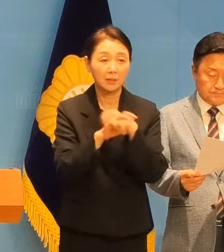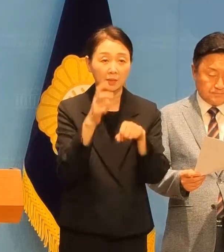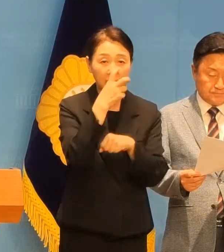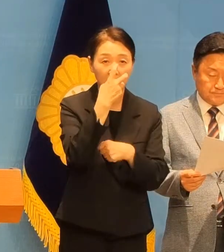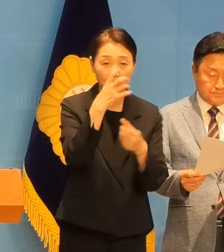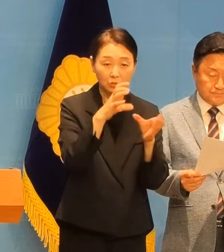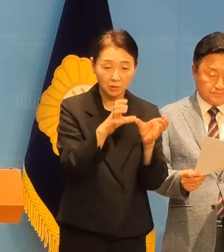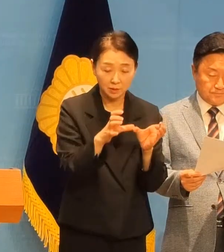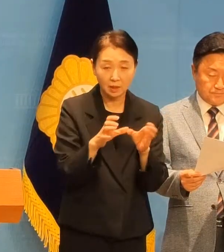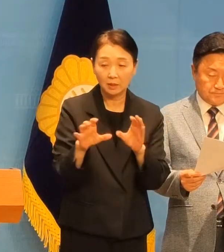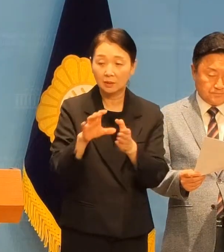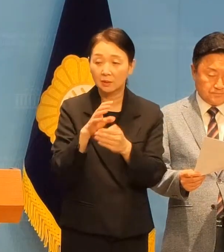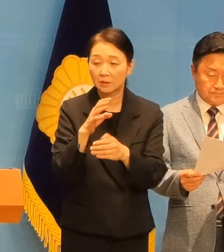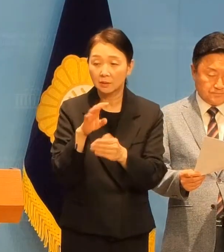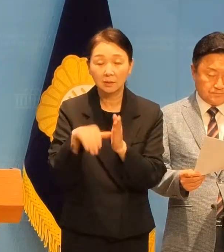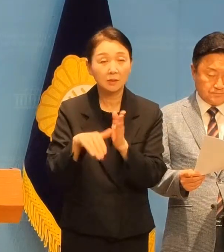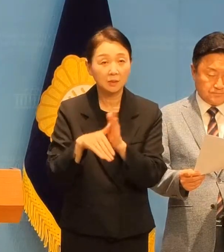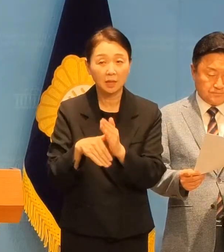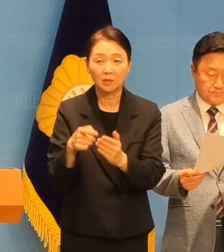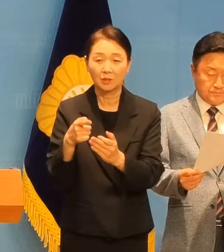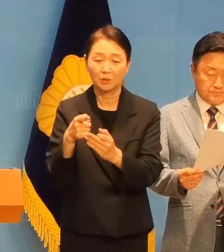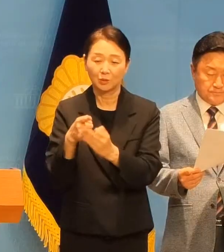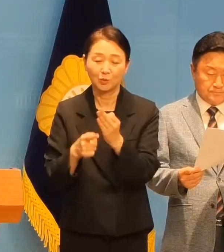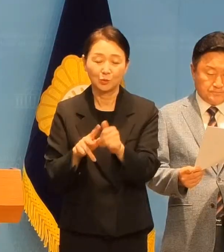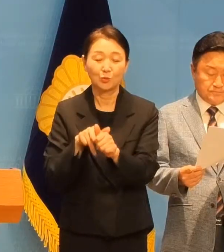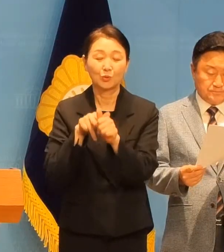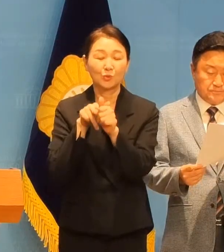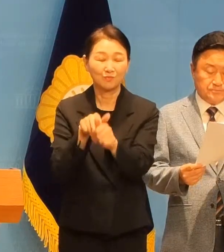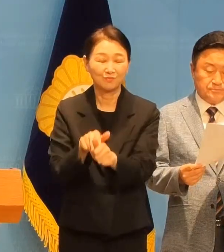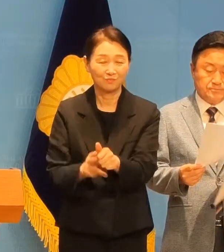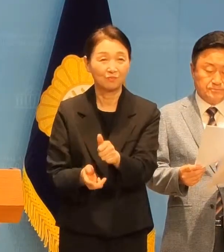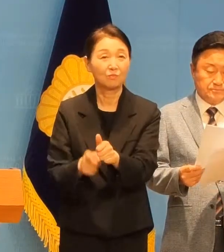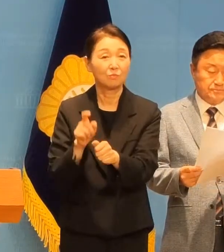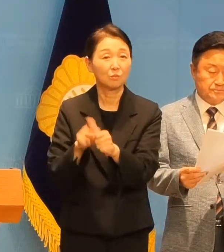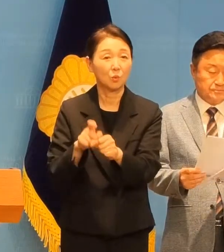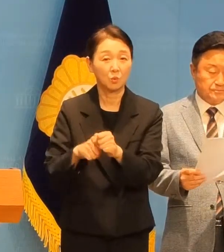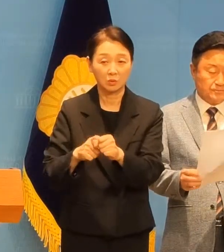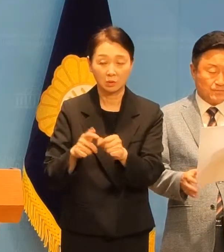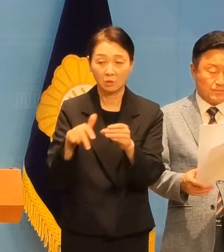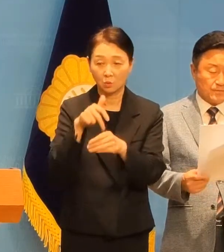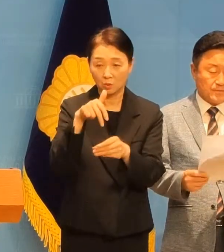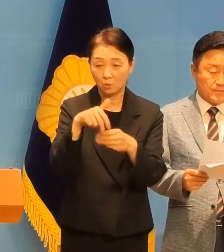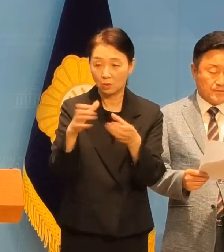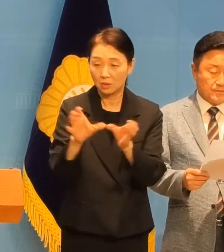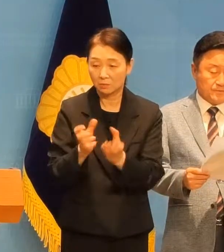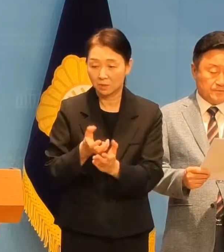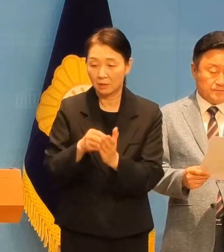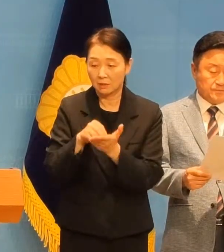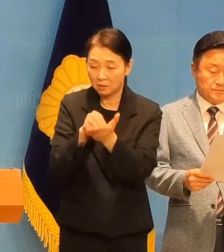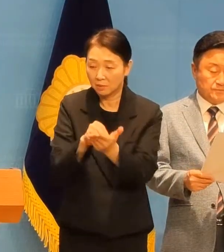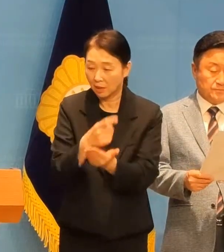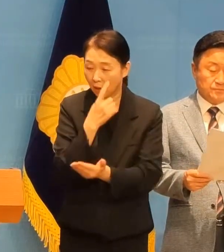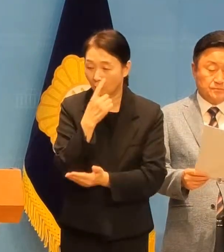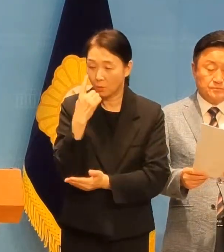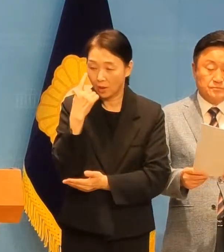수사로 해당 시기에 윤석열 추대 목적으로 통일교 집단 입당이 이루어진 사실이 드러난다면